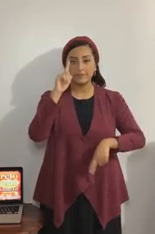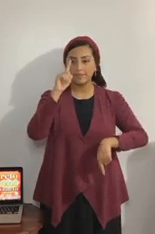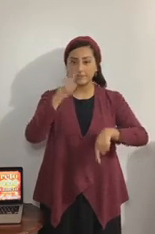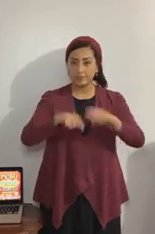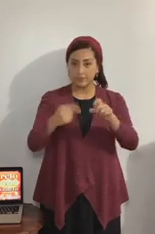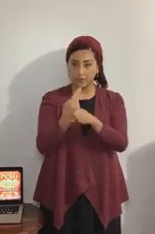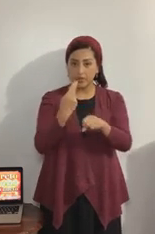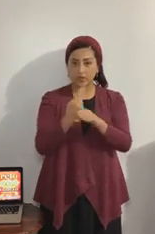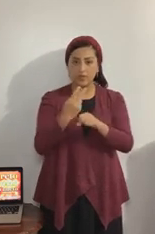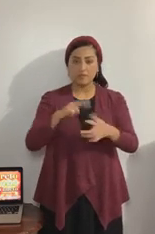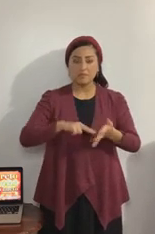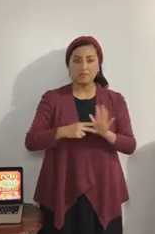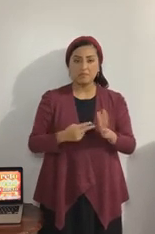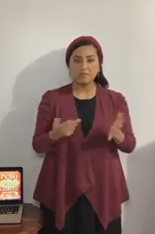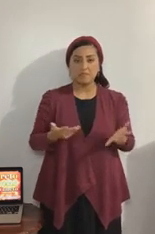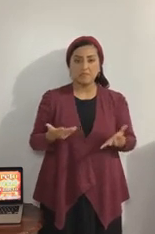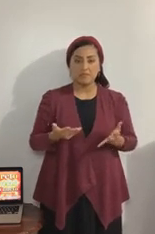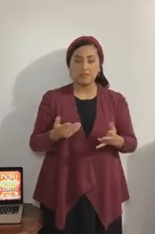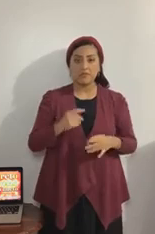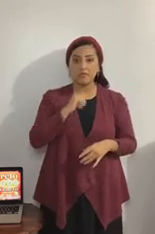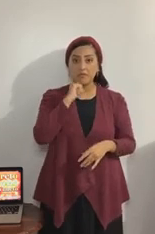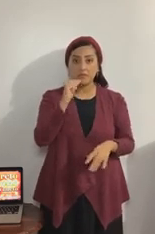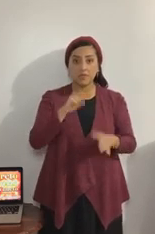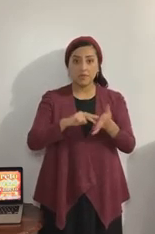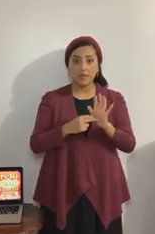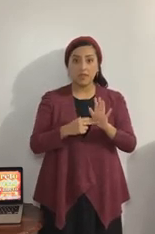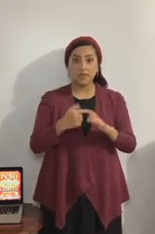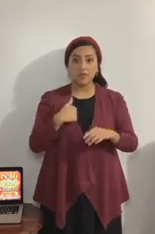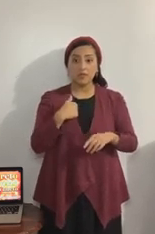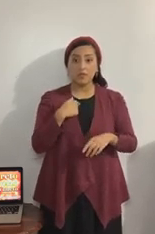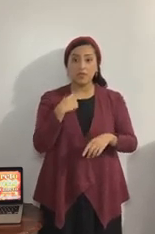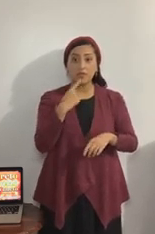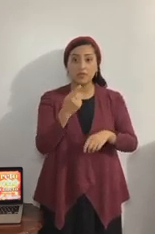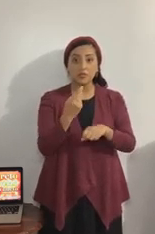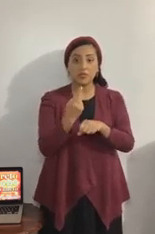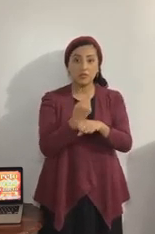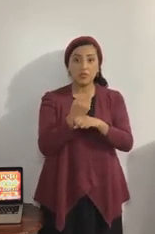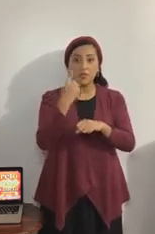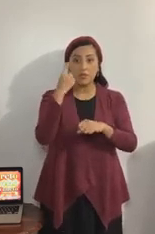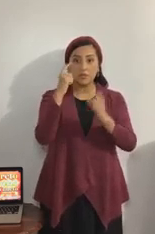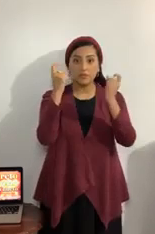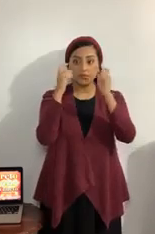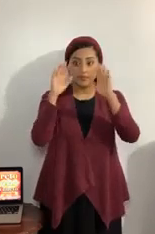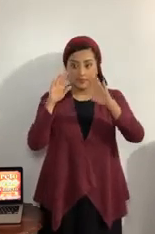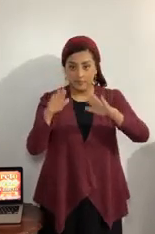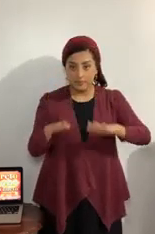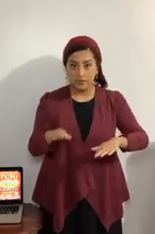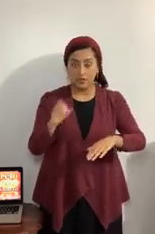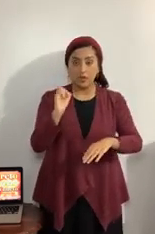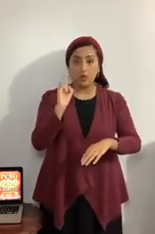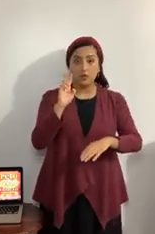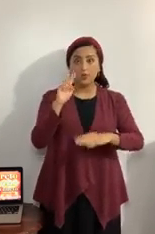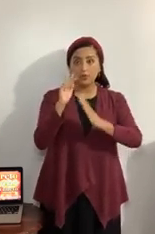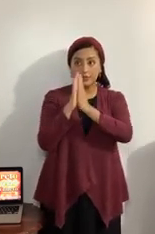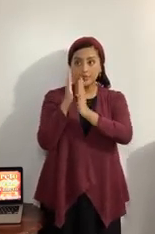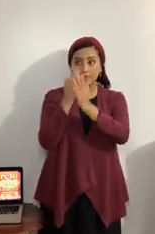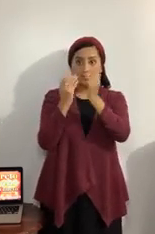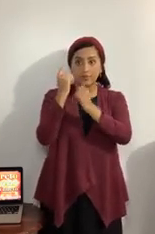se refiere esto? No se refiere a nombrarlos para adorarles o pedirle algo. Es